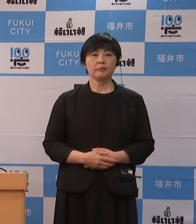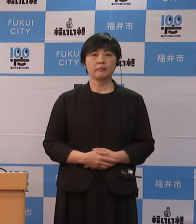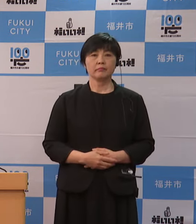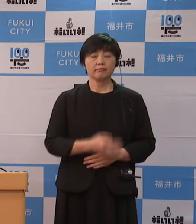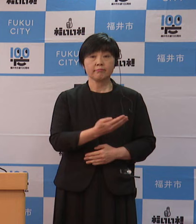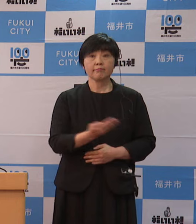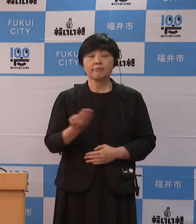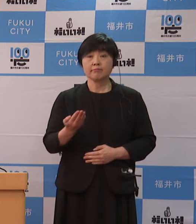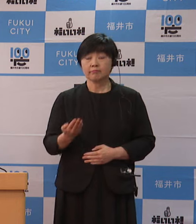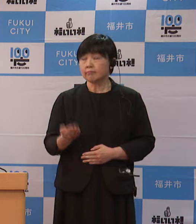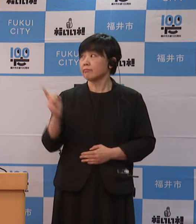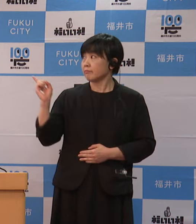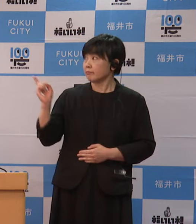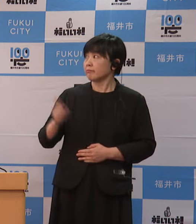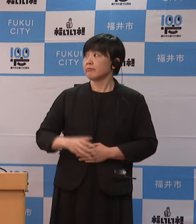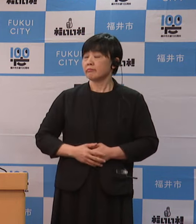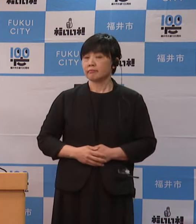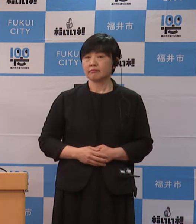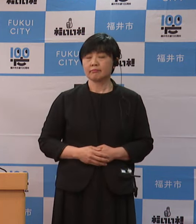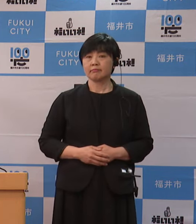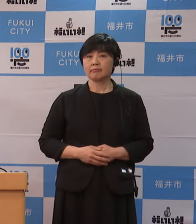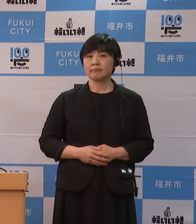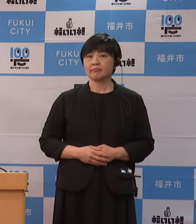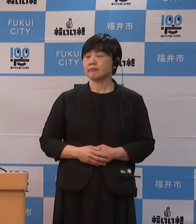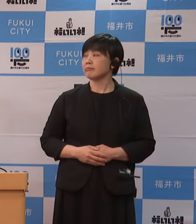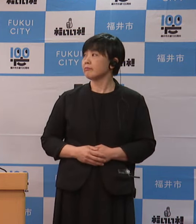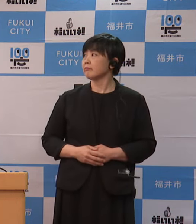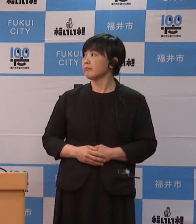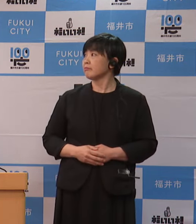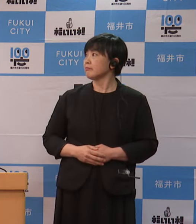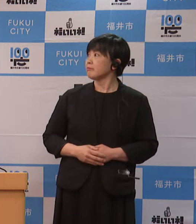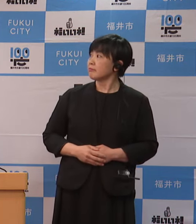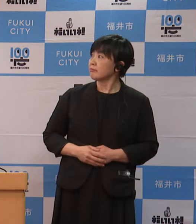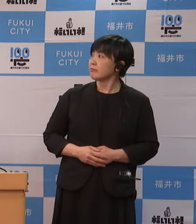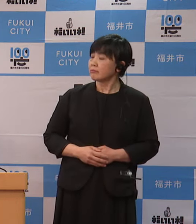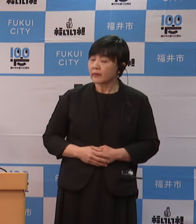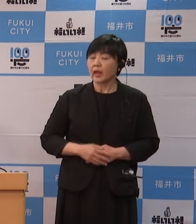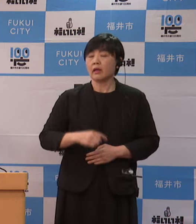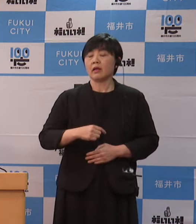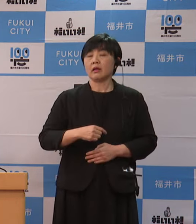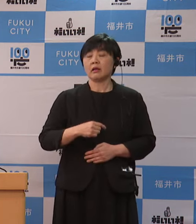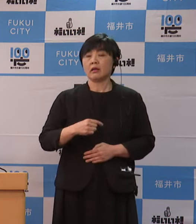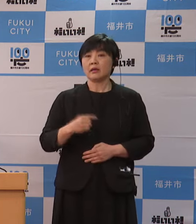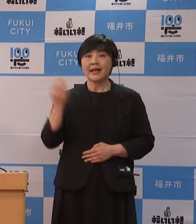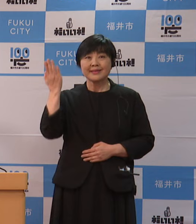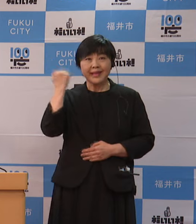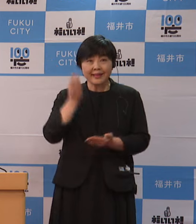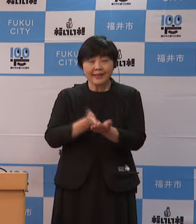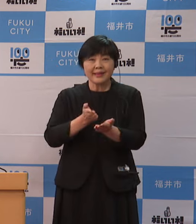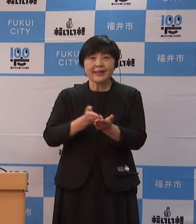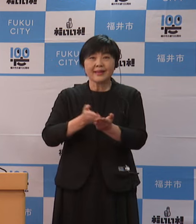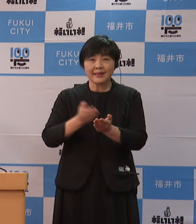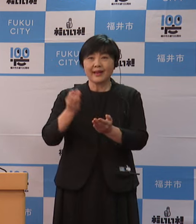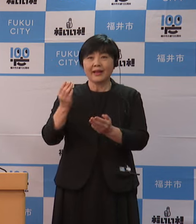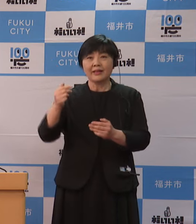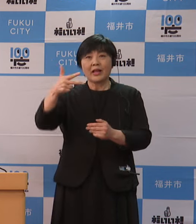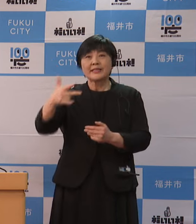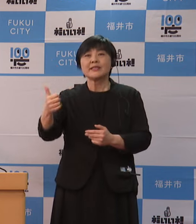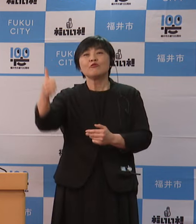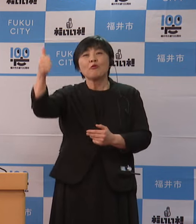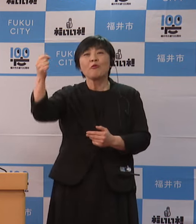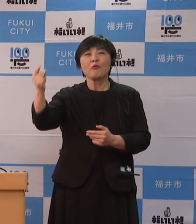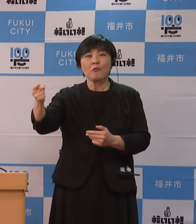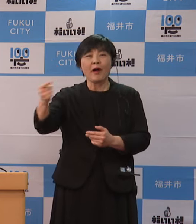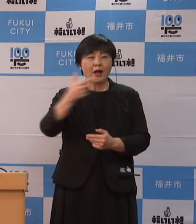それからこれはですね、意向表明書という、先ほど言いましたように、クラン市長さん、非常にですね、福井市